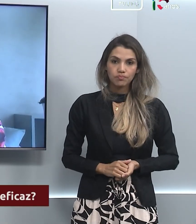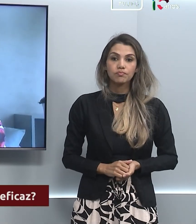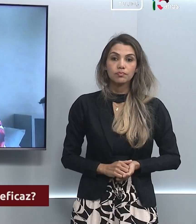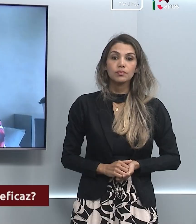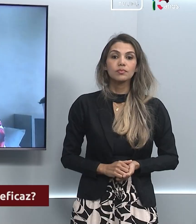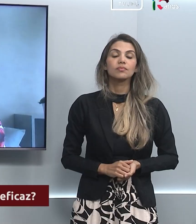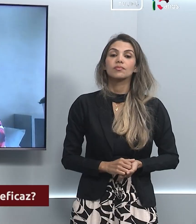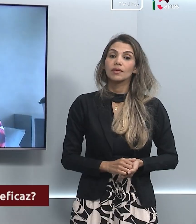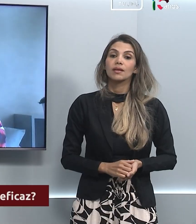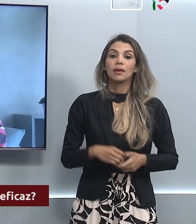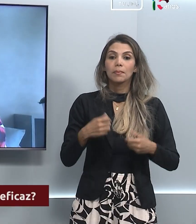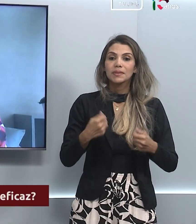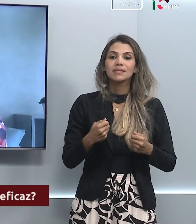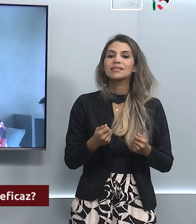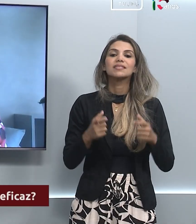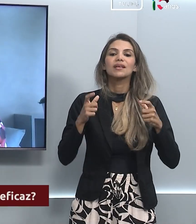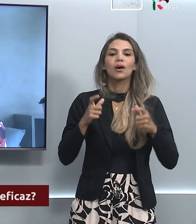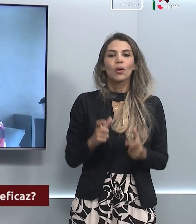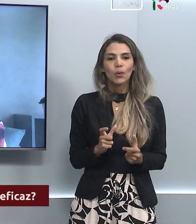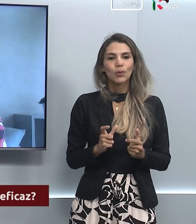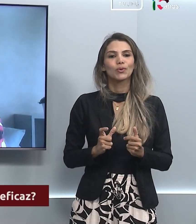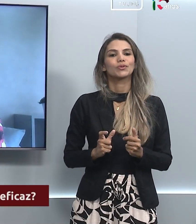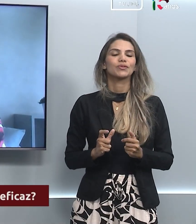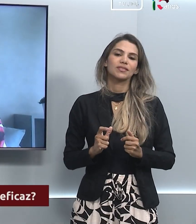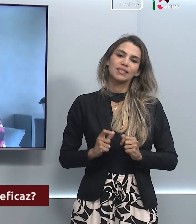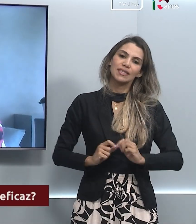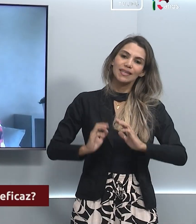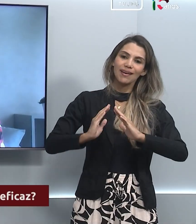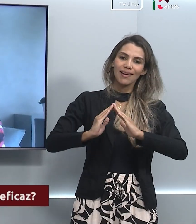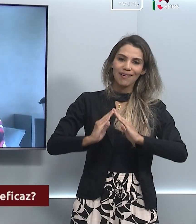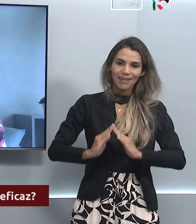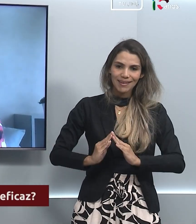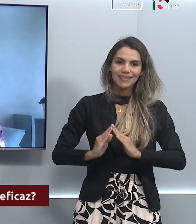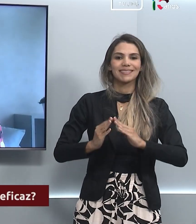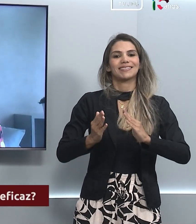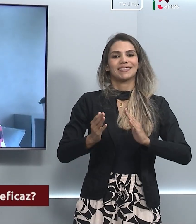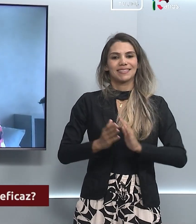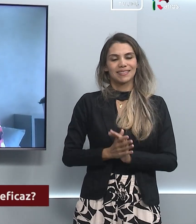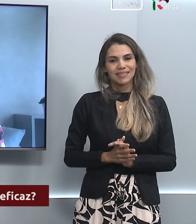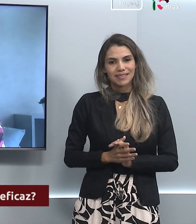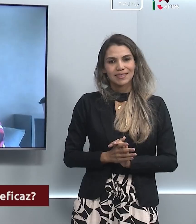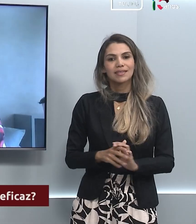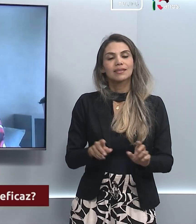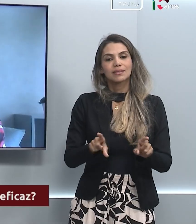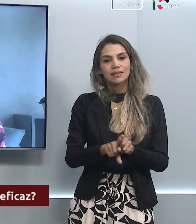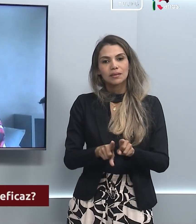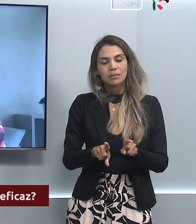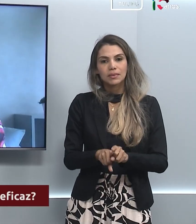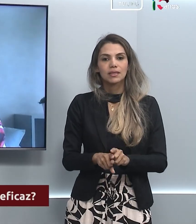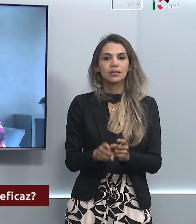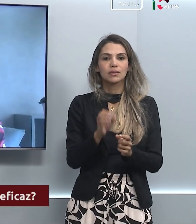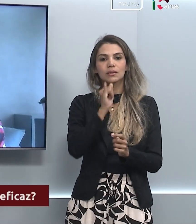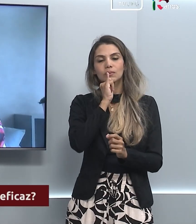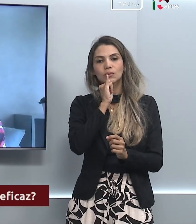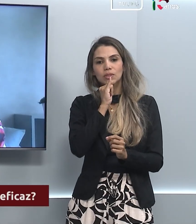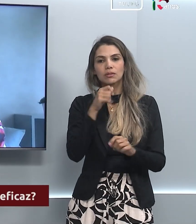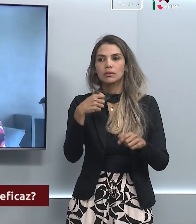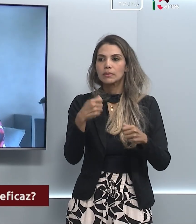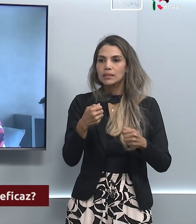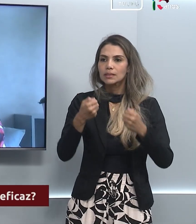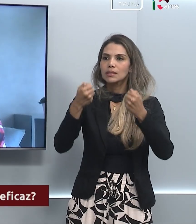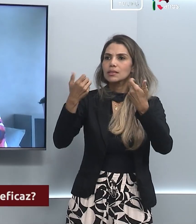digo, é uma educação de berço. Nós precisamos falar dos preconceitos, nós precisamos fazer com que